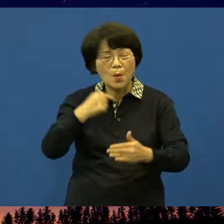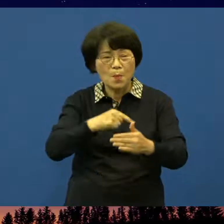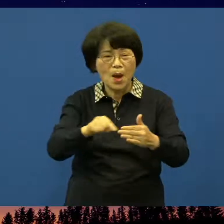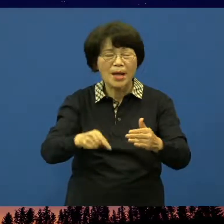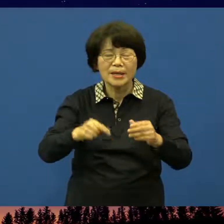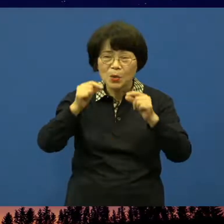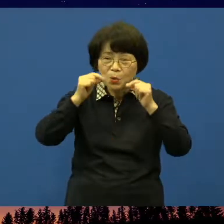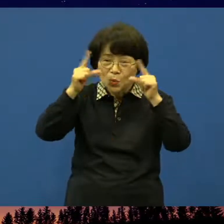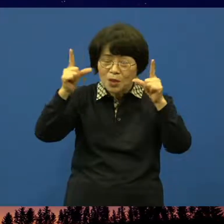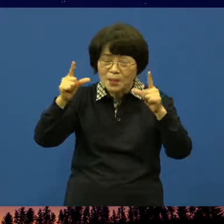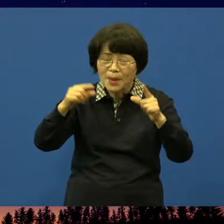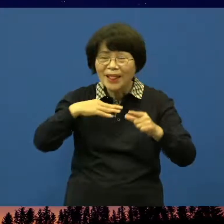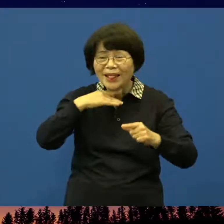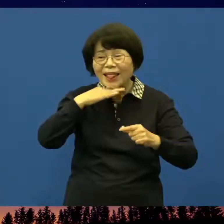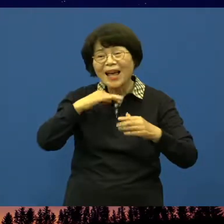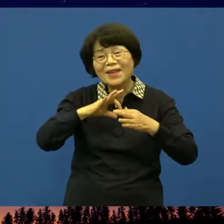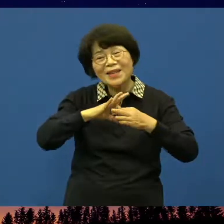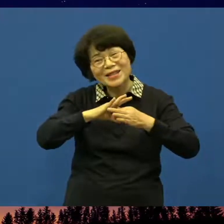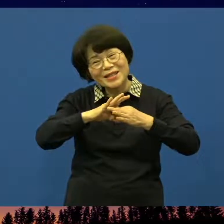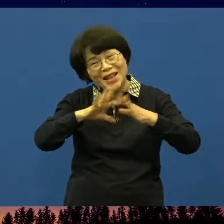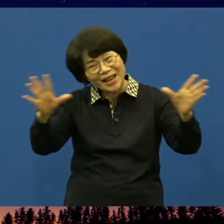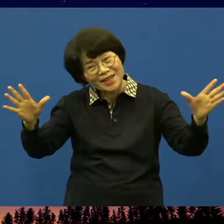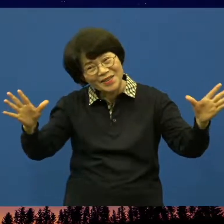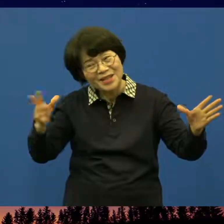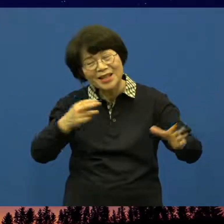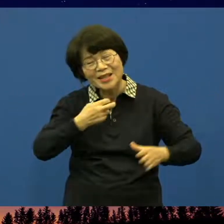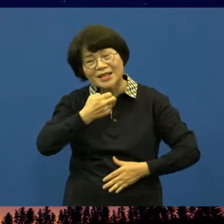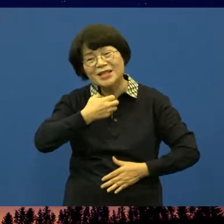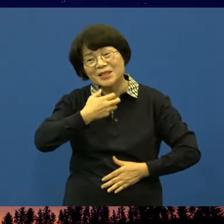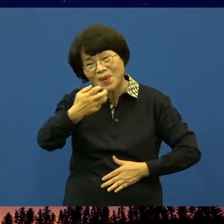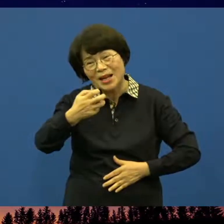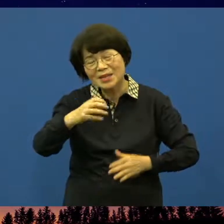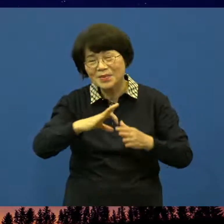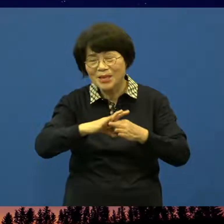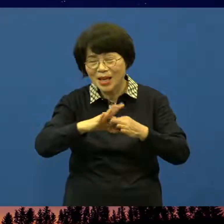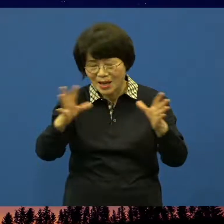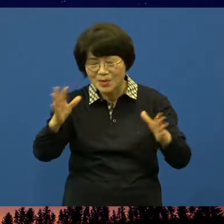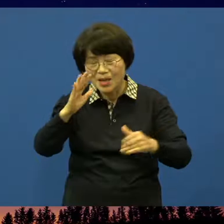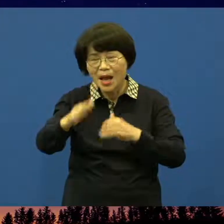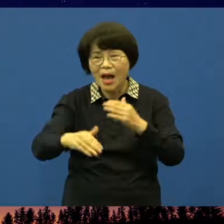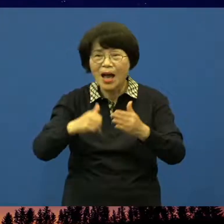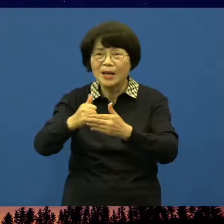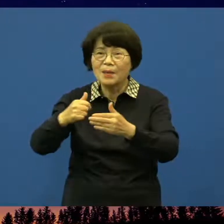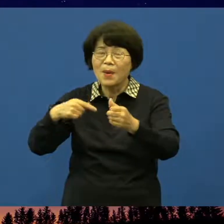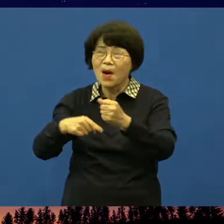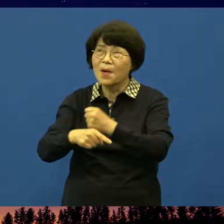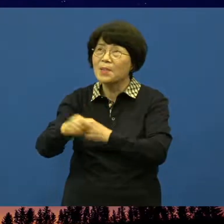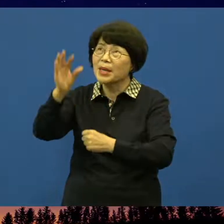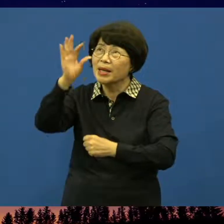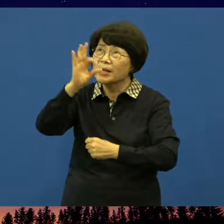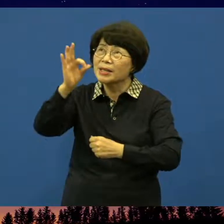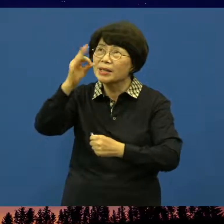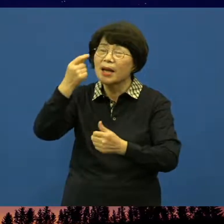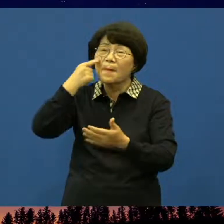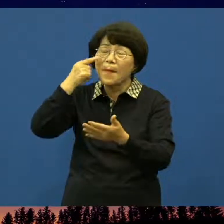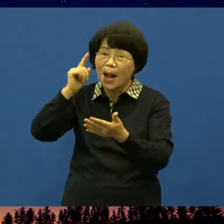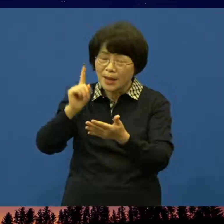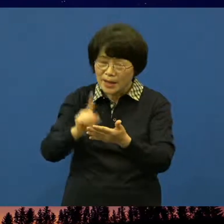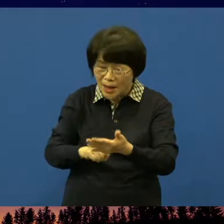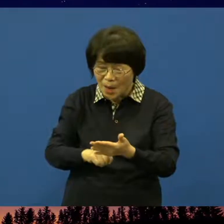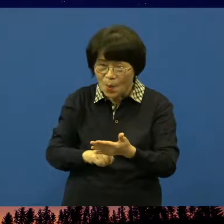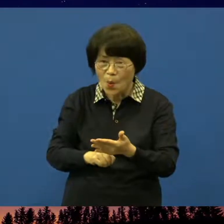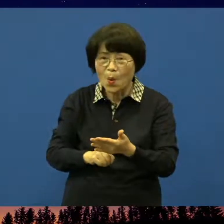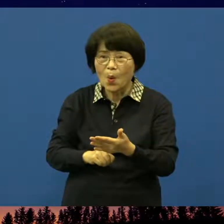나이가 몇이든 70이든 80이든 상관없어요. 그 속에서 하나님의 의미를 찾게 되고